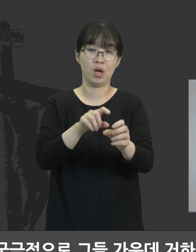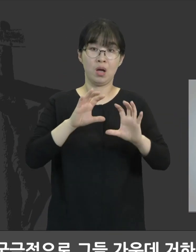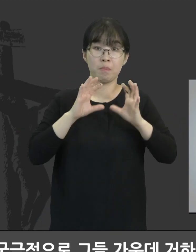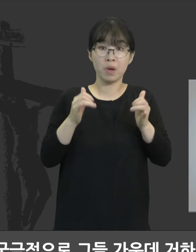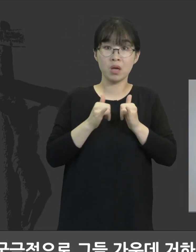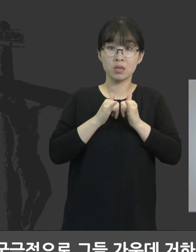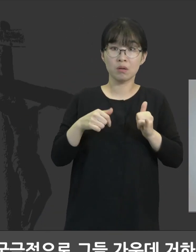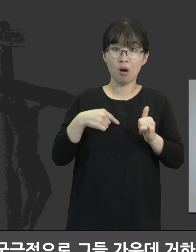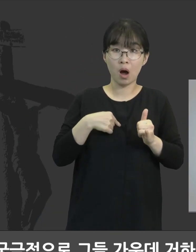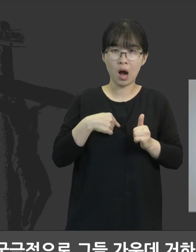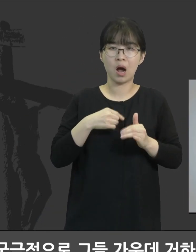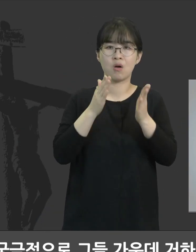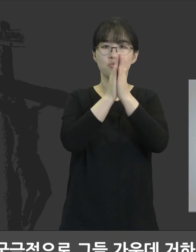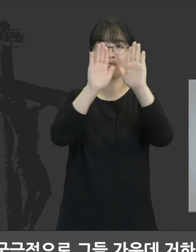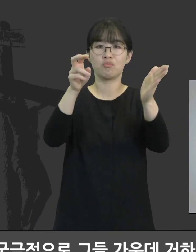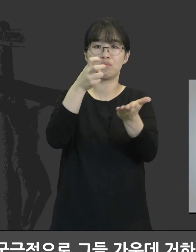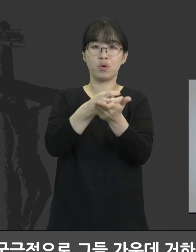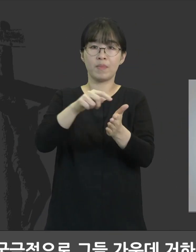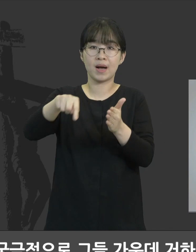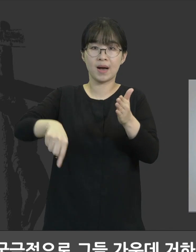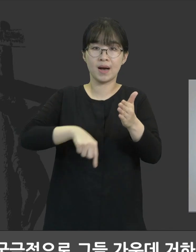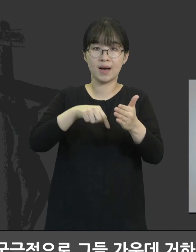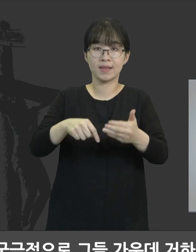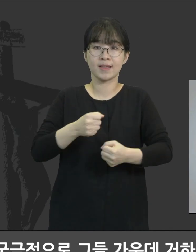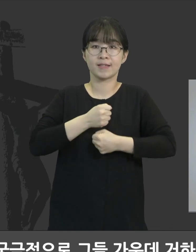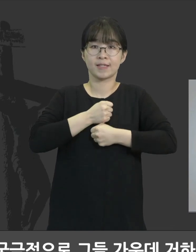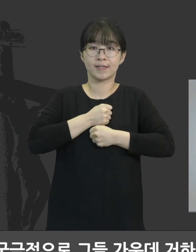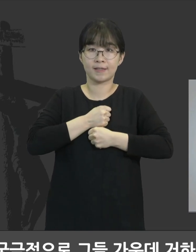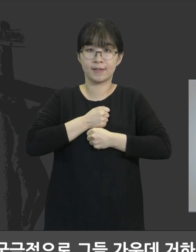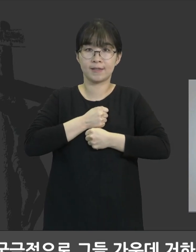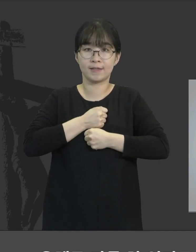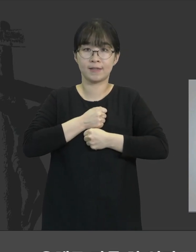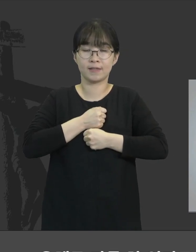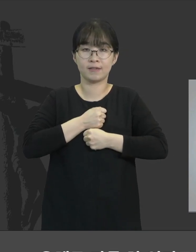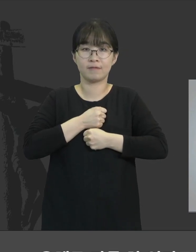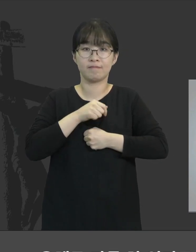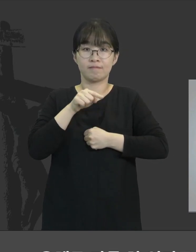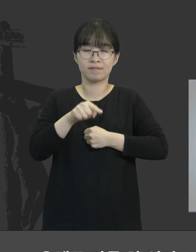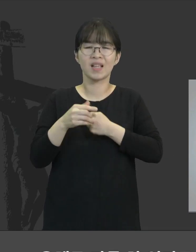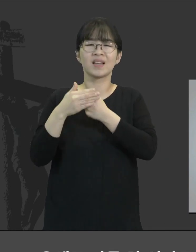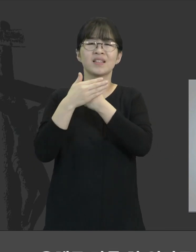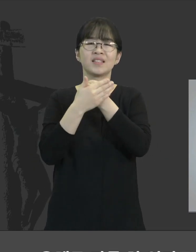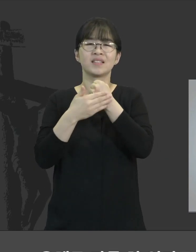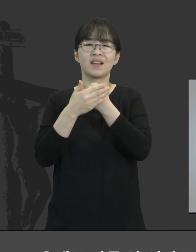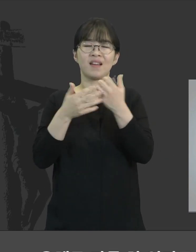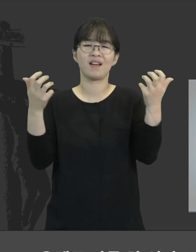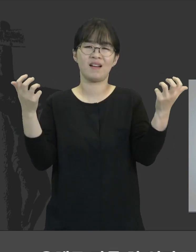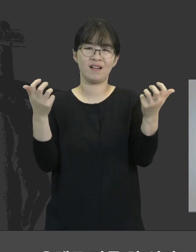백성들이 지켜야 했던 모든 율법 안에는 은혜로 가득 차 있다고 말할 수 있습니다.